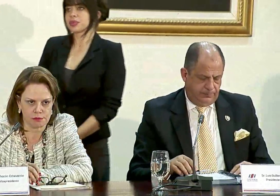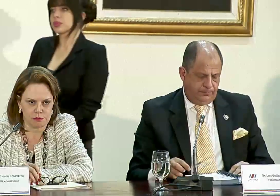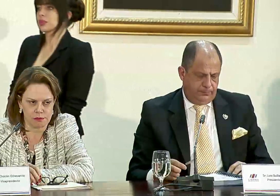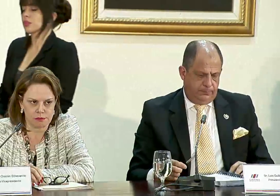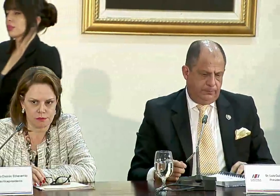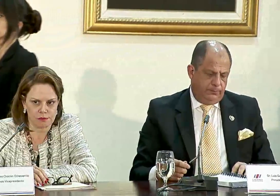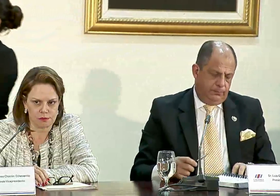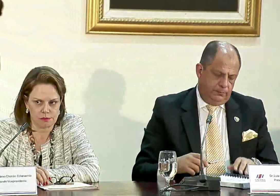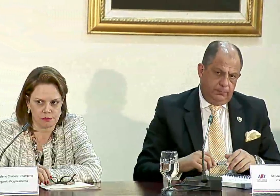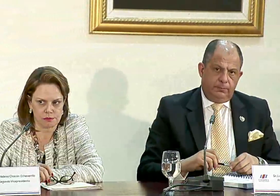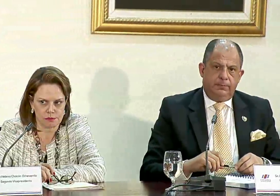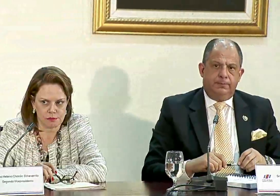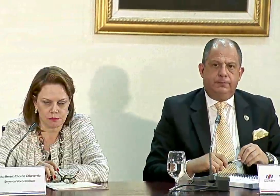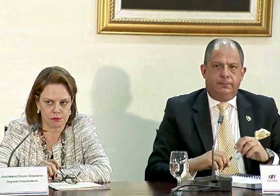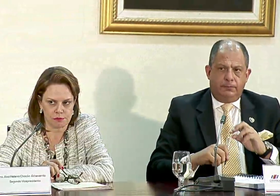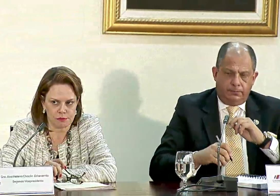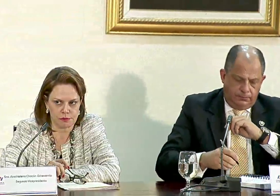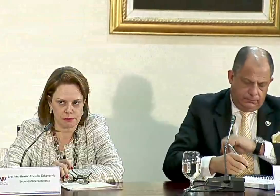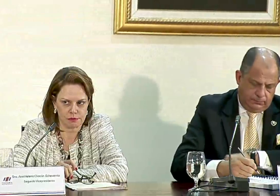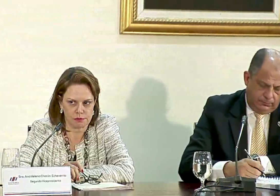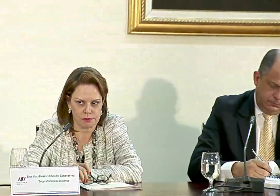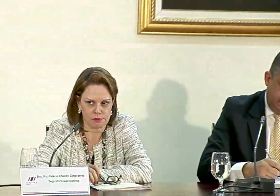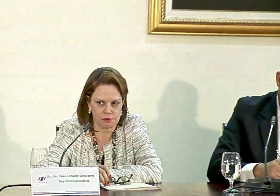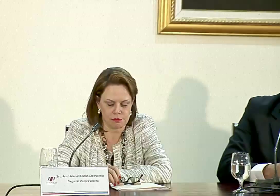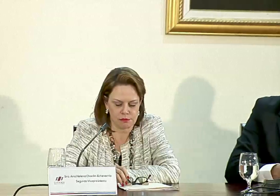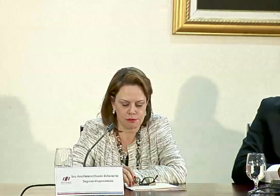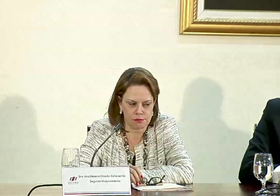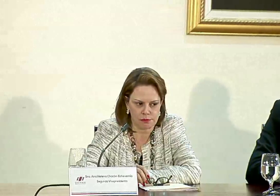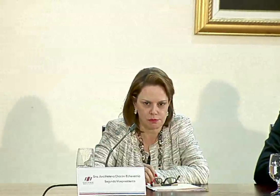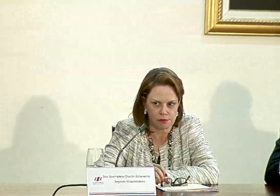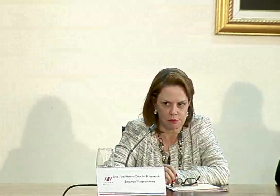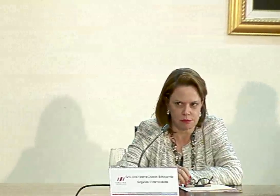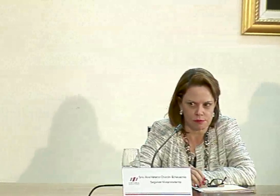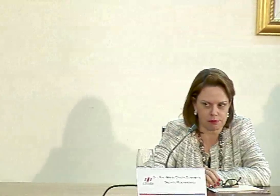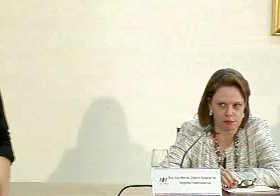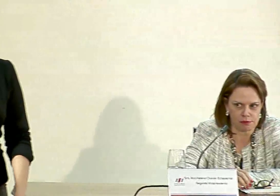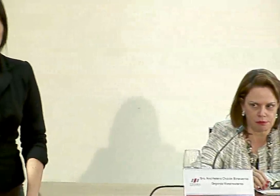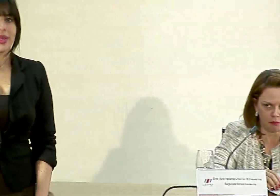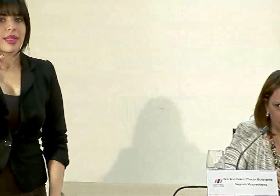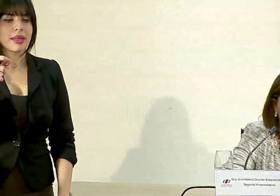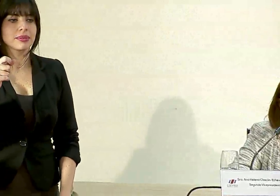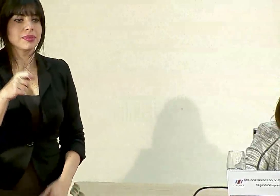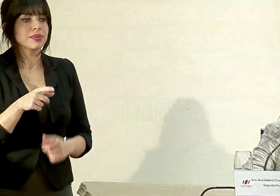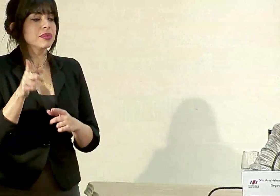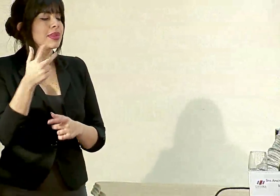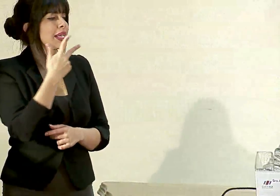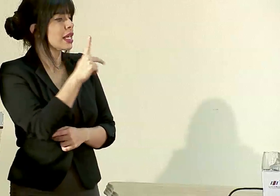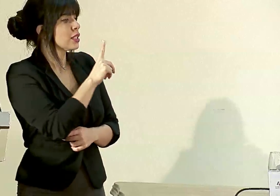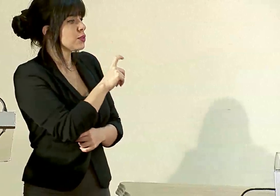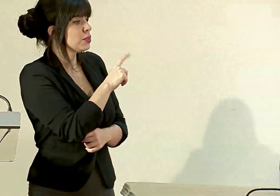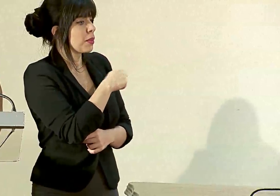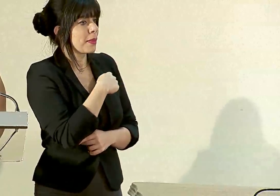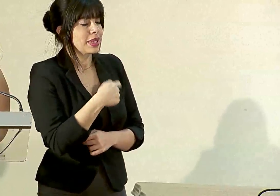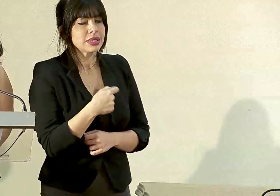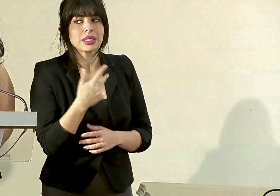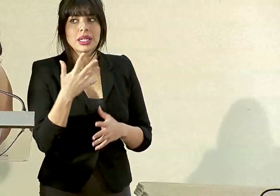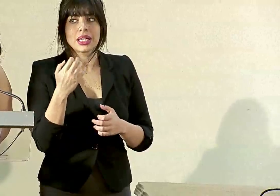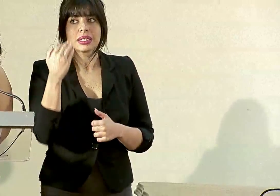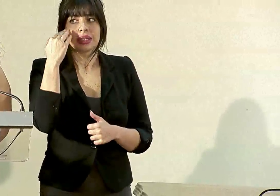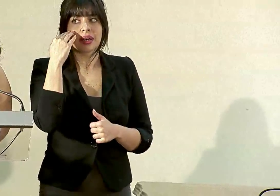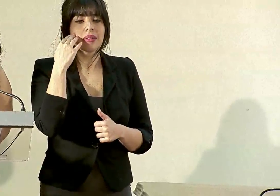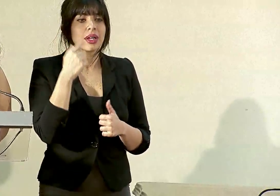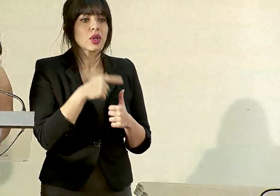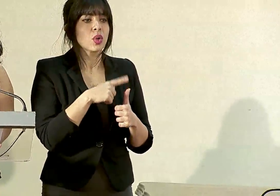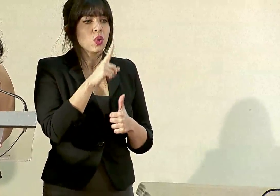Rueda Prensa Libre compañeros buenas tardes yo quería hacerle tres consultas presidente quería saber